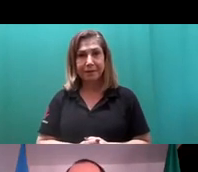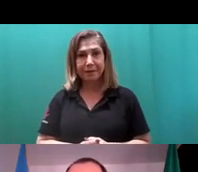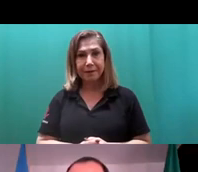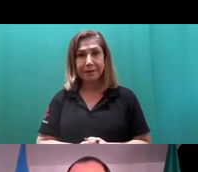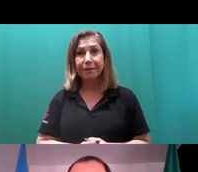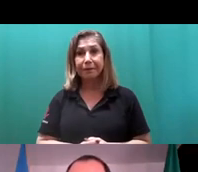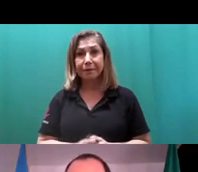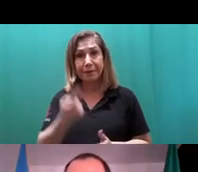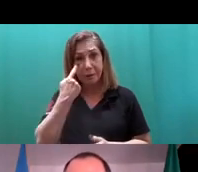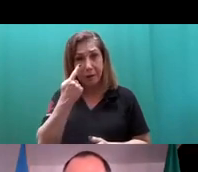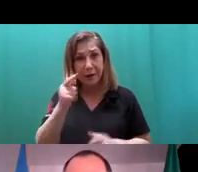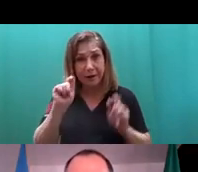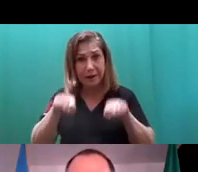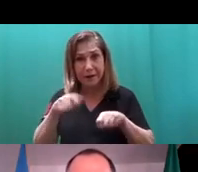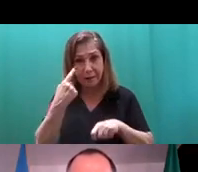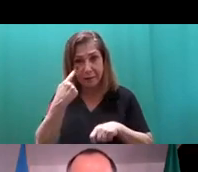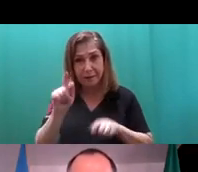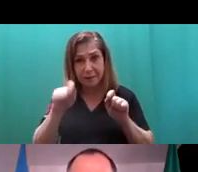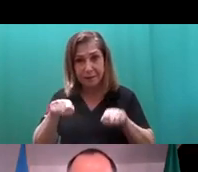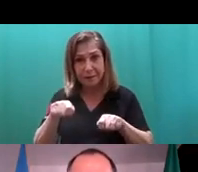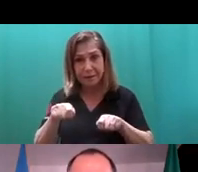Podem ver? Está bem?